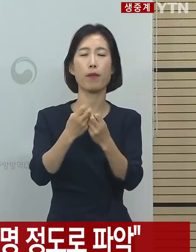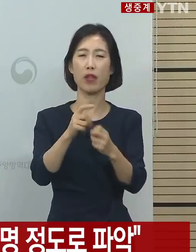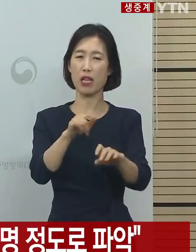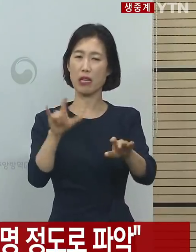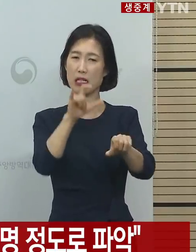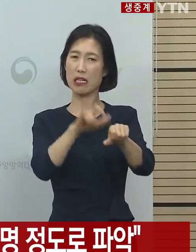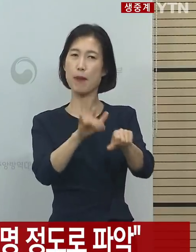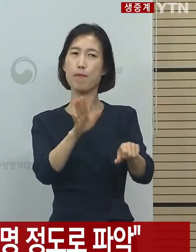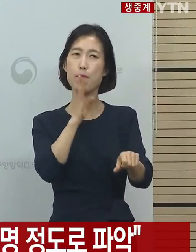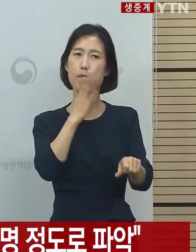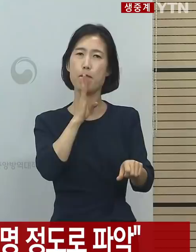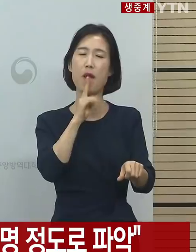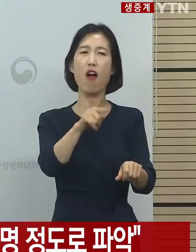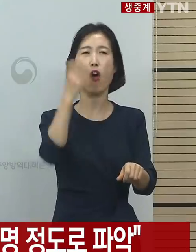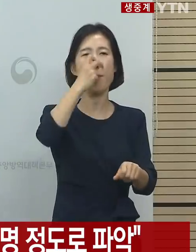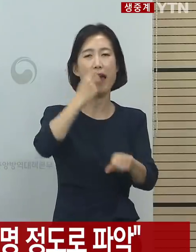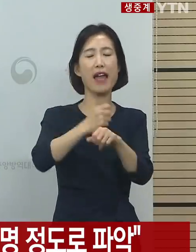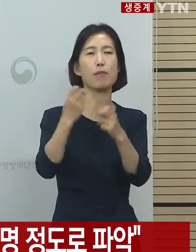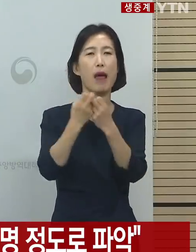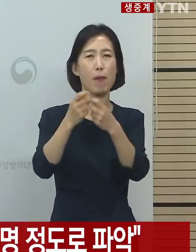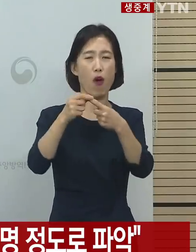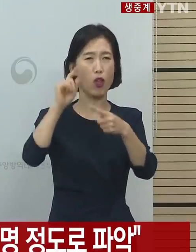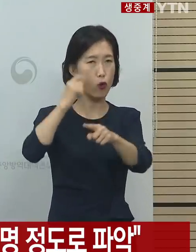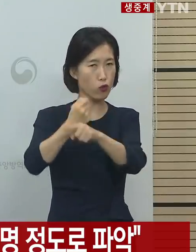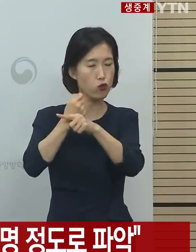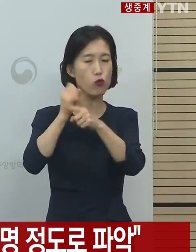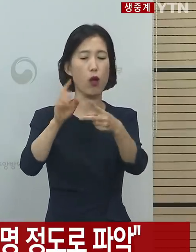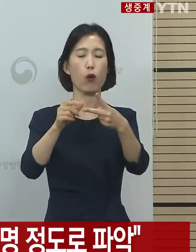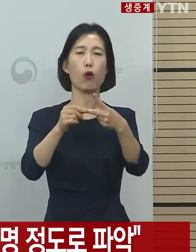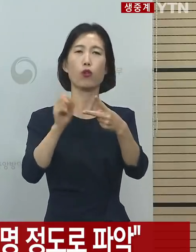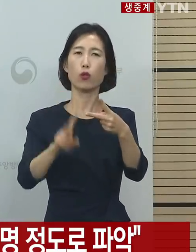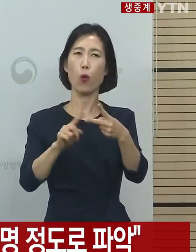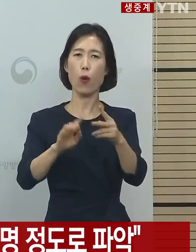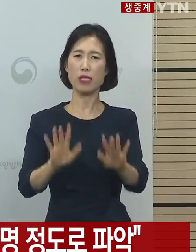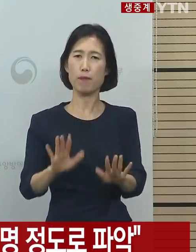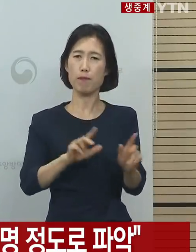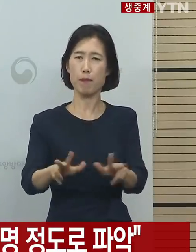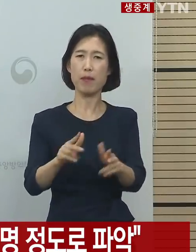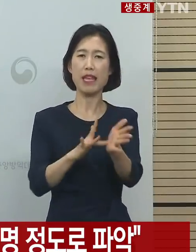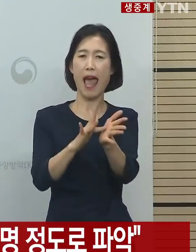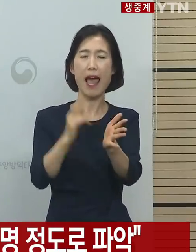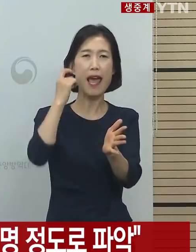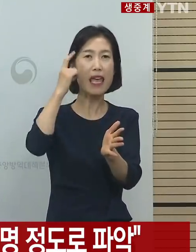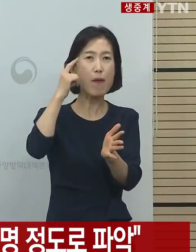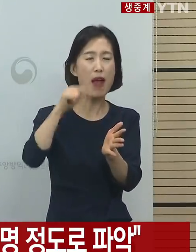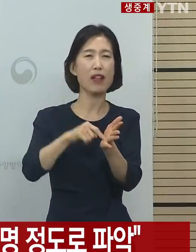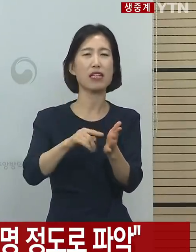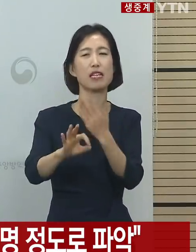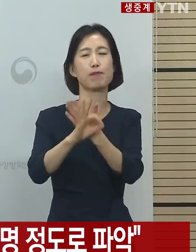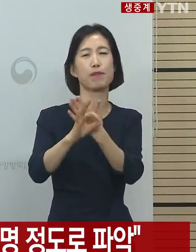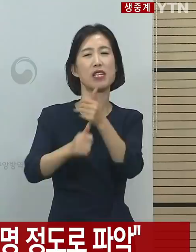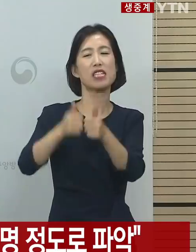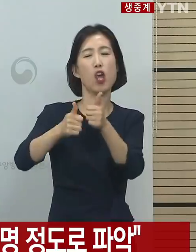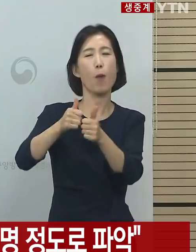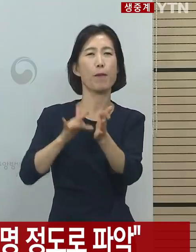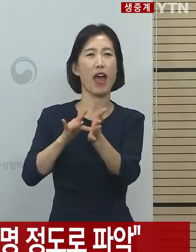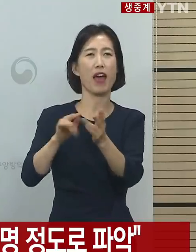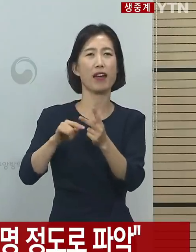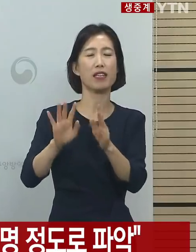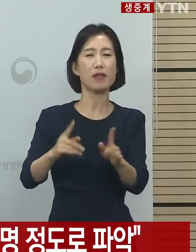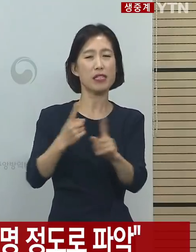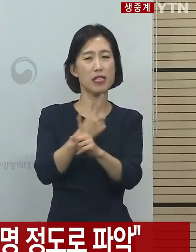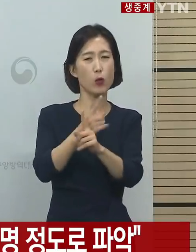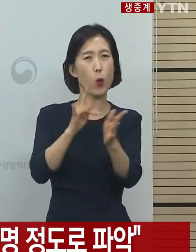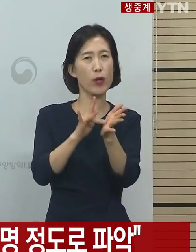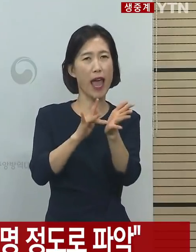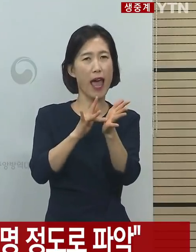연구 그리고 치료제는 당장 사용할 수 있는 거는 임상 연구나 아니면은 그 치료제 약의